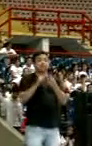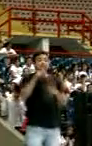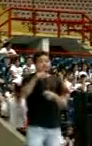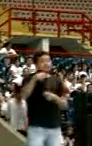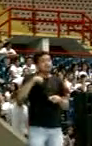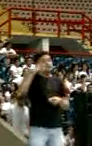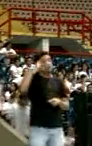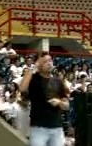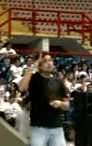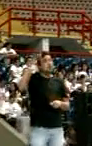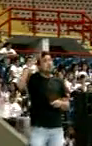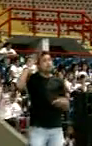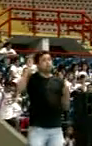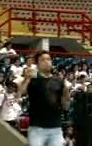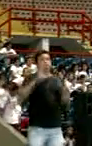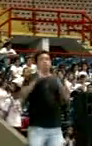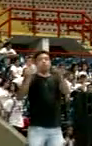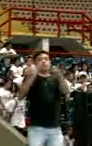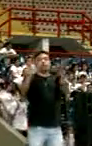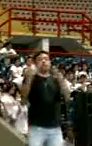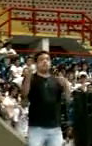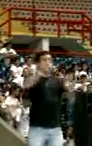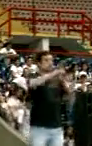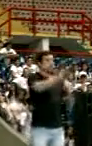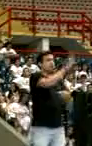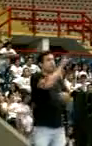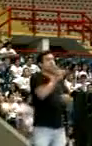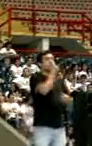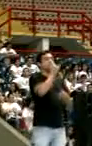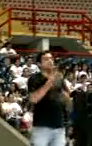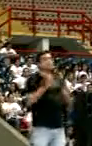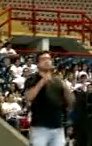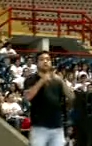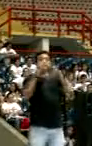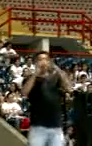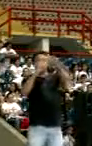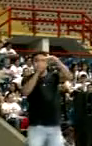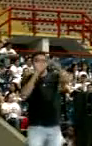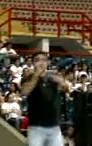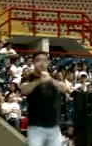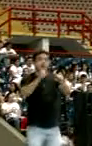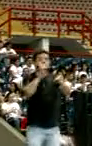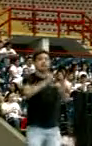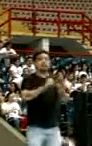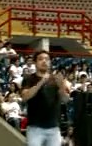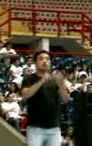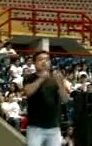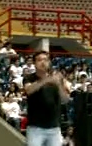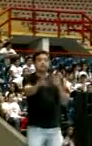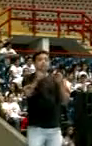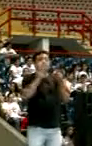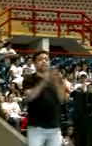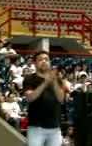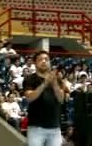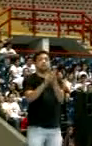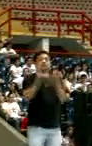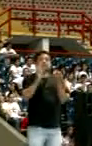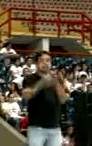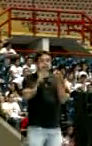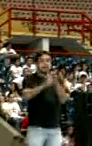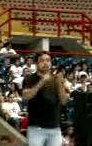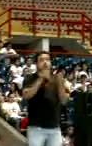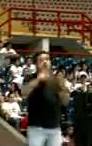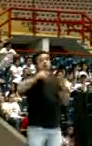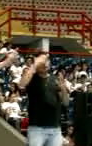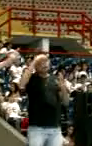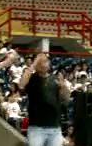vieram pensando que podiam fazer o que quisessem que iam ser perdoados. Começaram a invadir mesquita, matar mulheres, crianças, desonravam